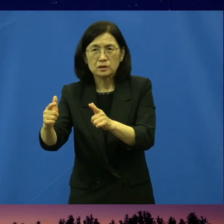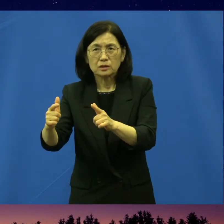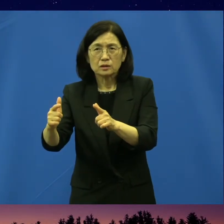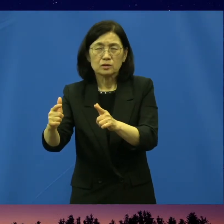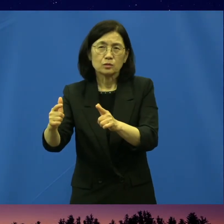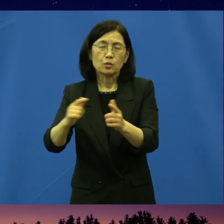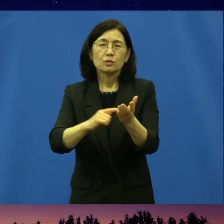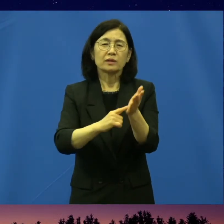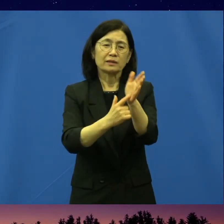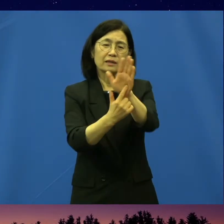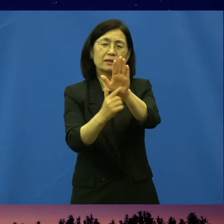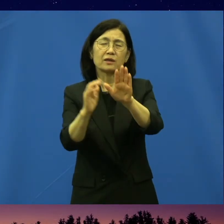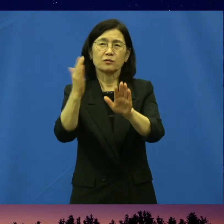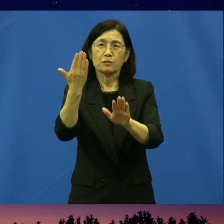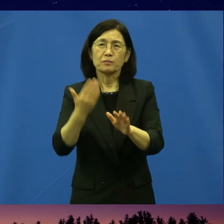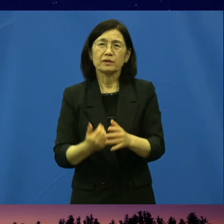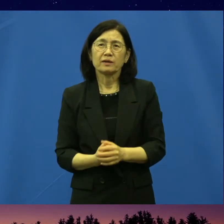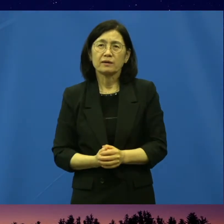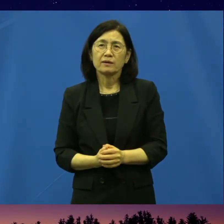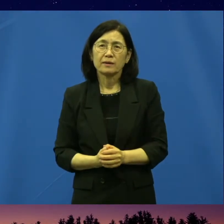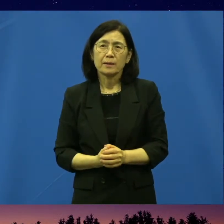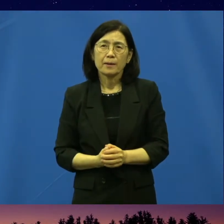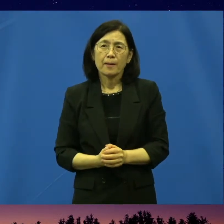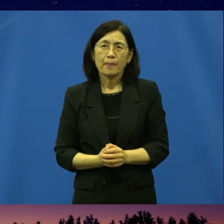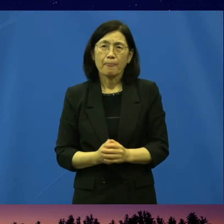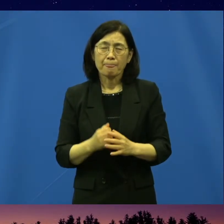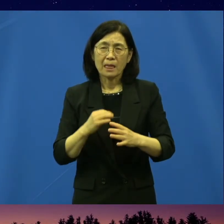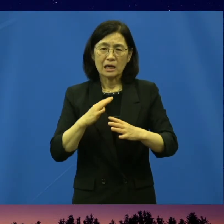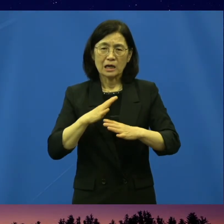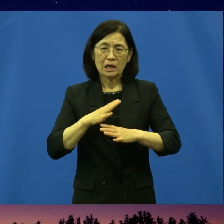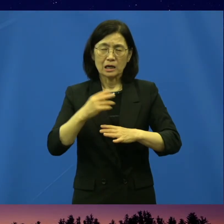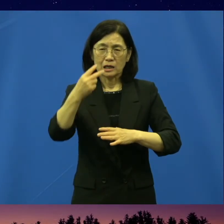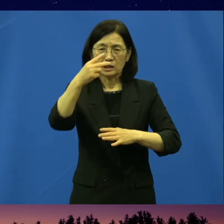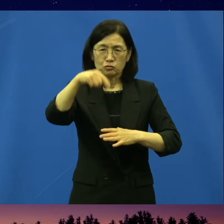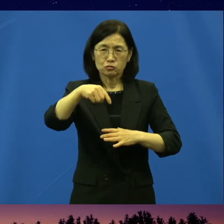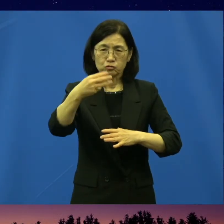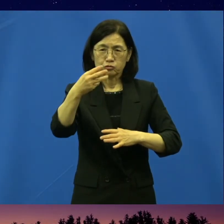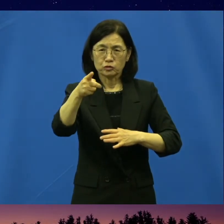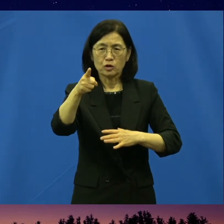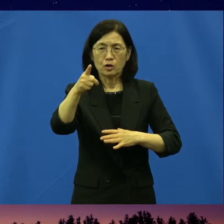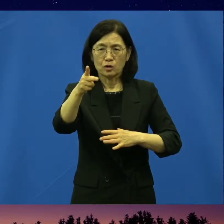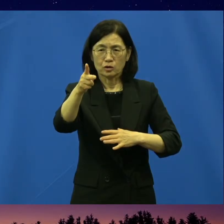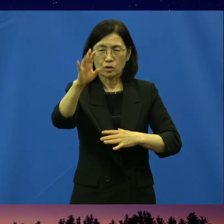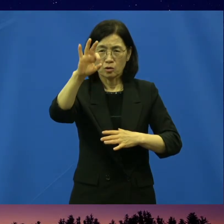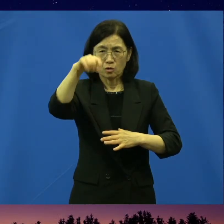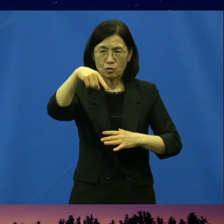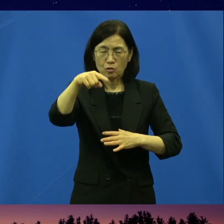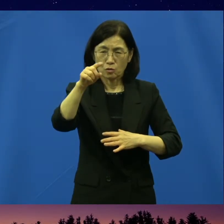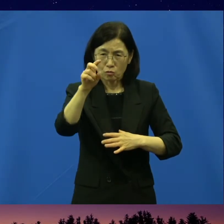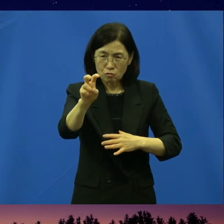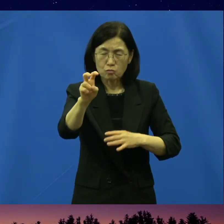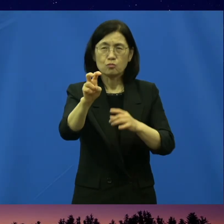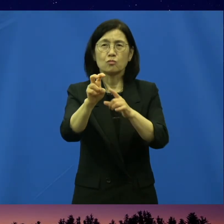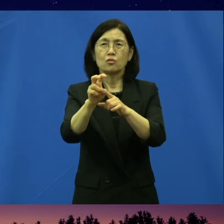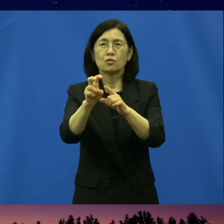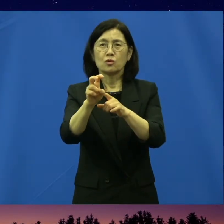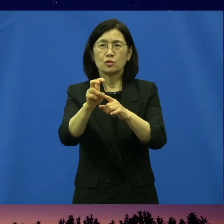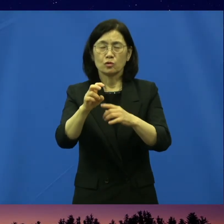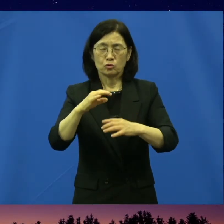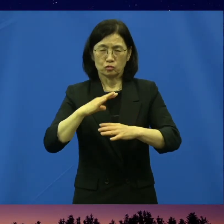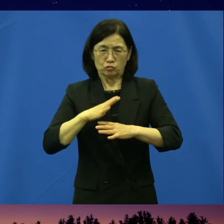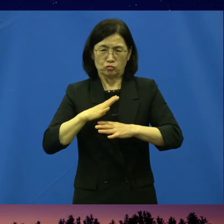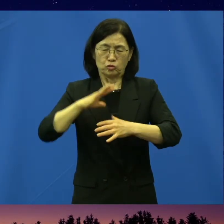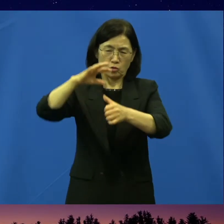감정이 나타나죠. 그리고 이 두려움은 모든 영역에서 해를 입힙니다. 그래서 두려움에 강한 두려움에